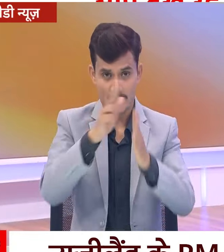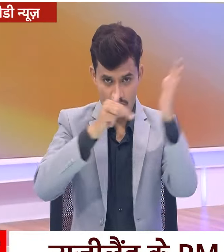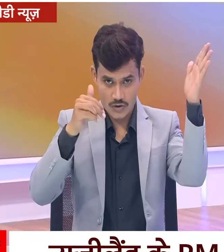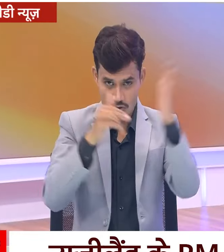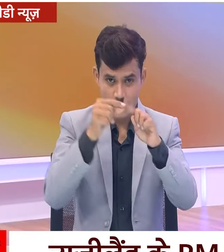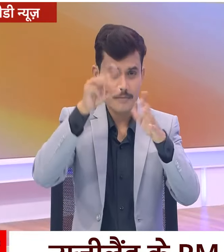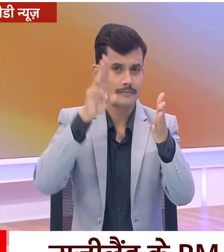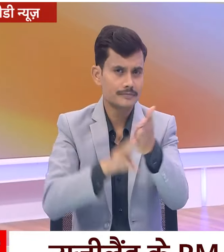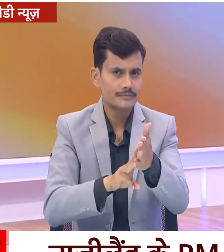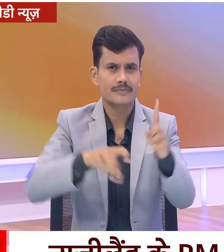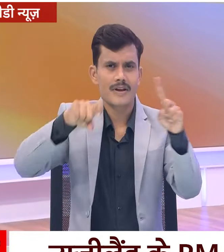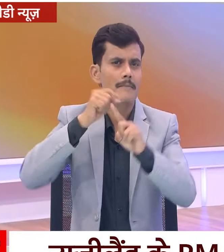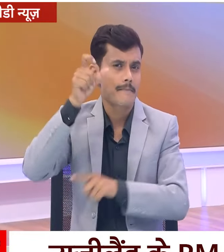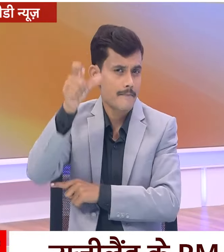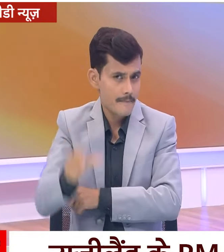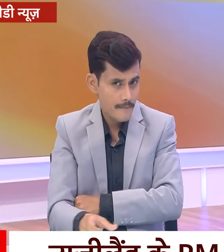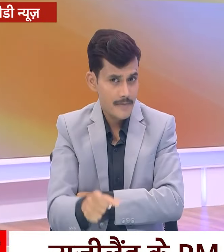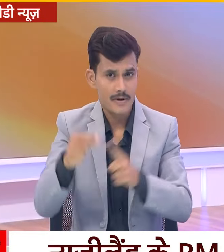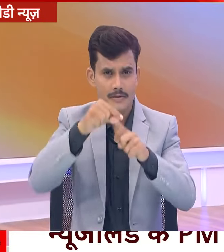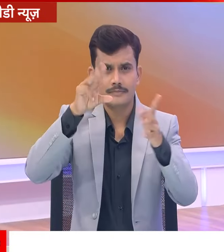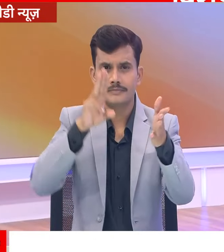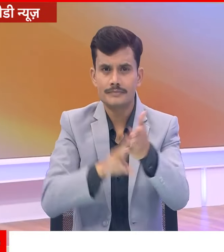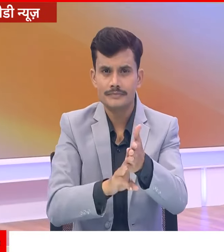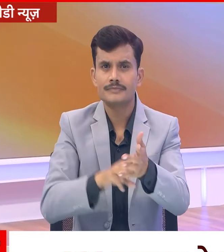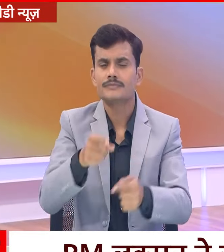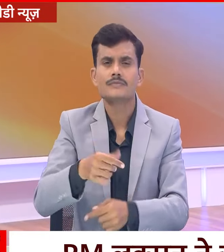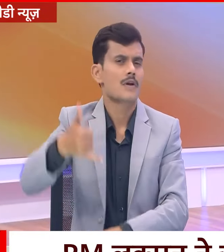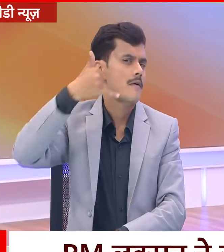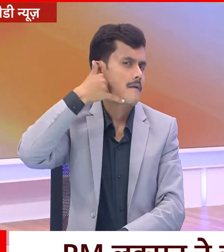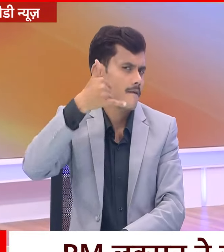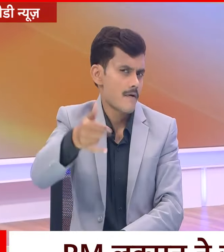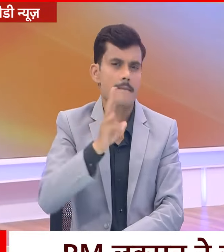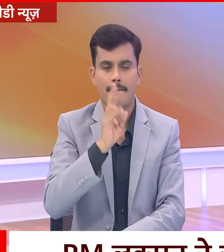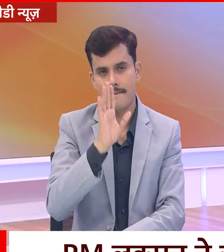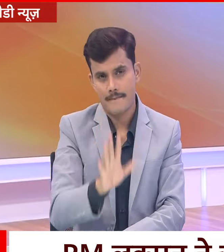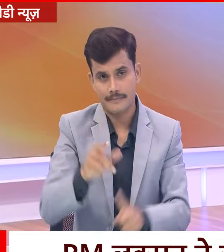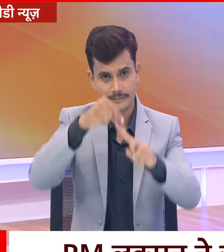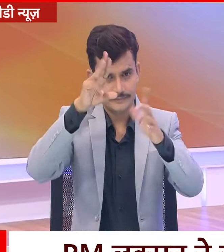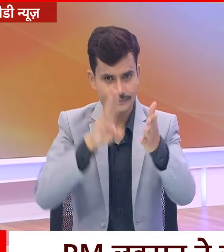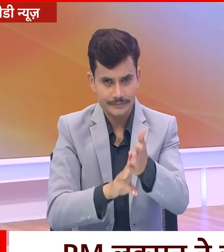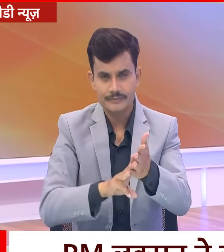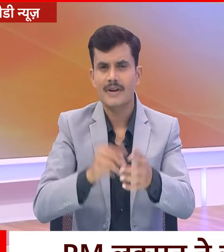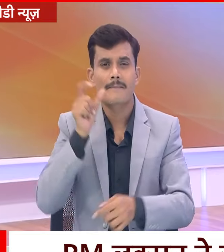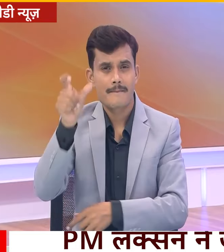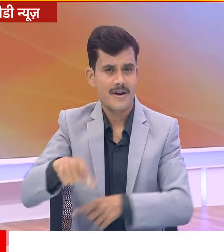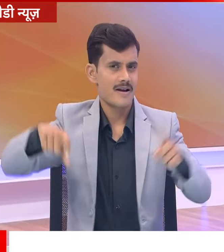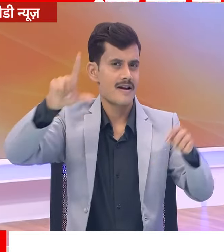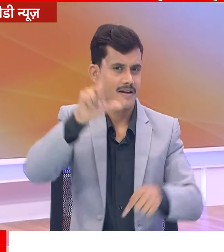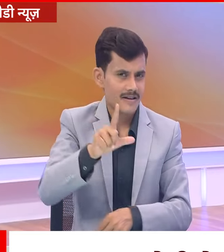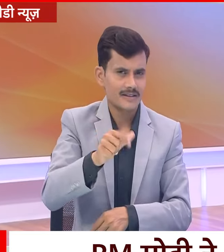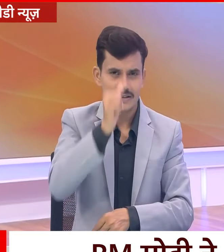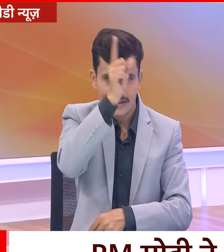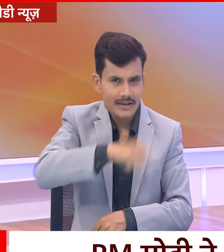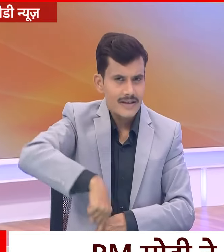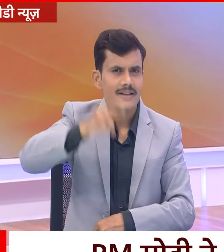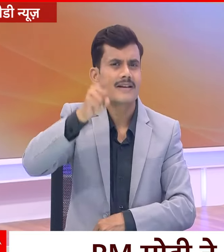न्यूजीलैंड के प्रधानमंत्री क्रिस्टोफर लक्सन ने पीएम नरेंद्र मोदी से फोन पर बातचीत की। प्रधानमंत्री लक्सन ने भारत में आम